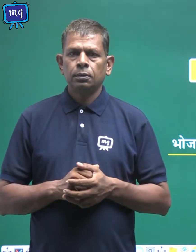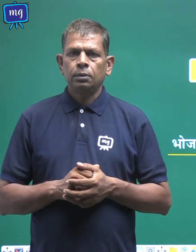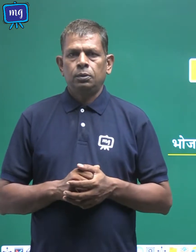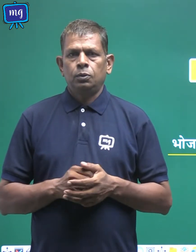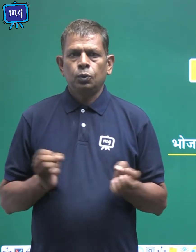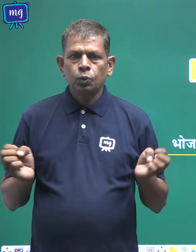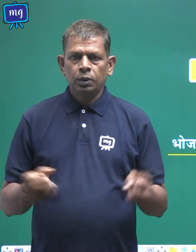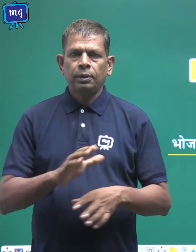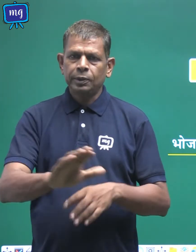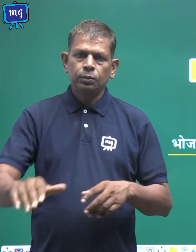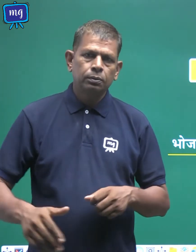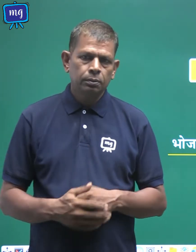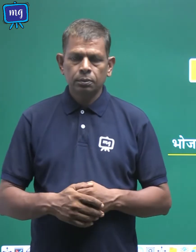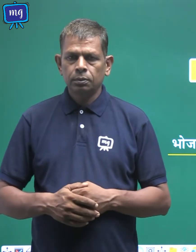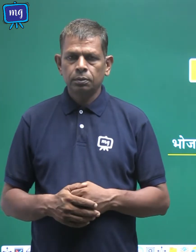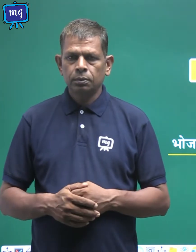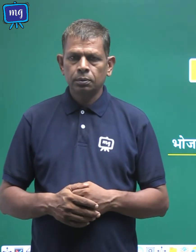शुरू करें बच्चों।